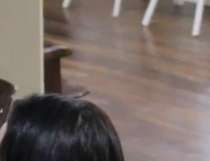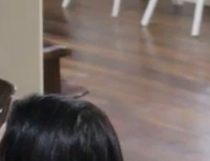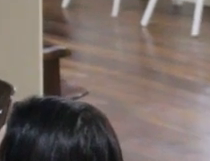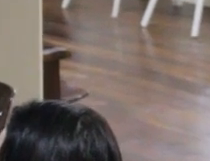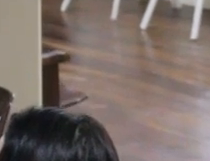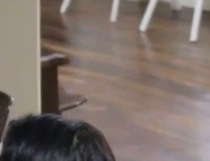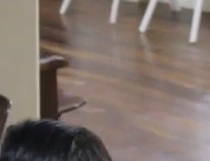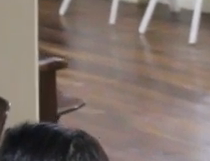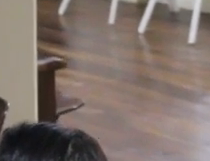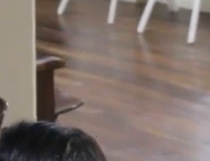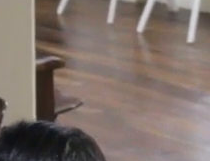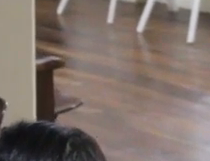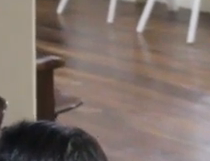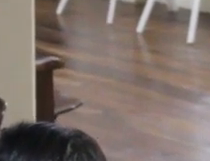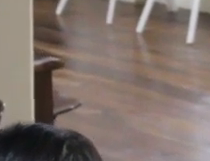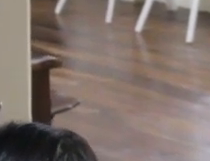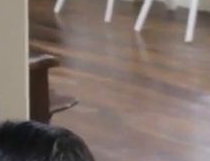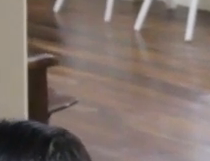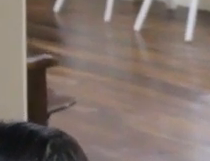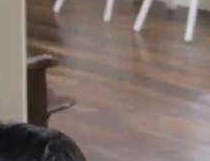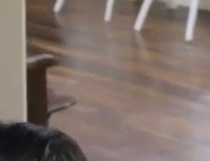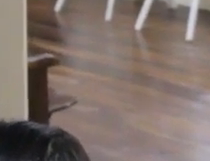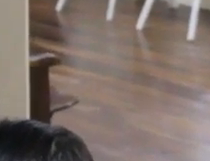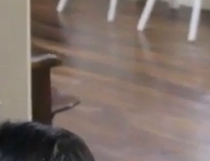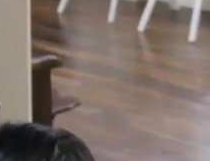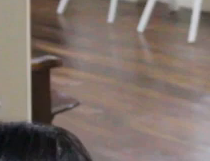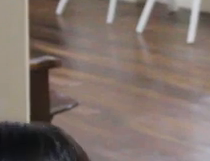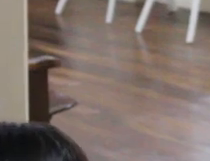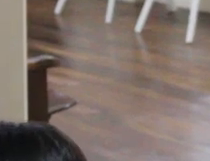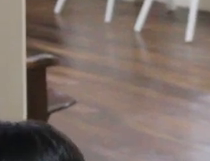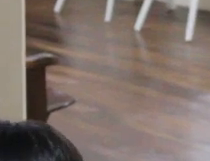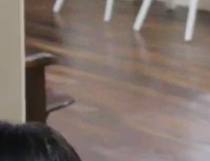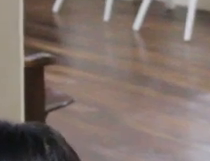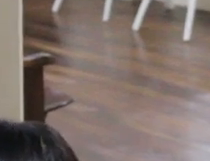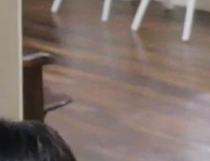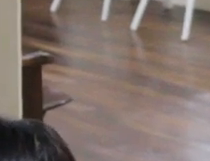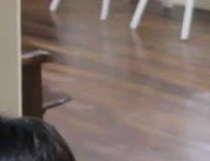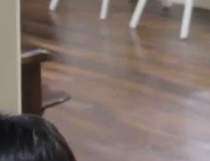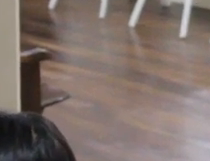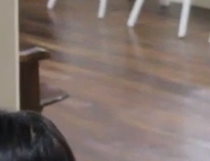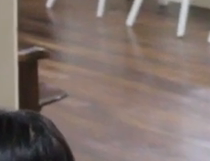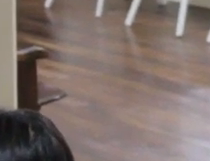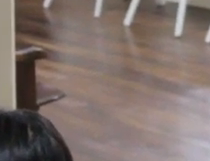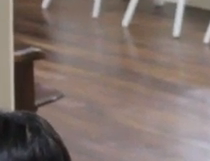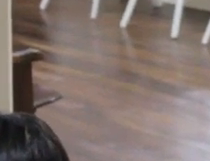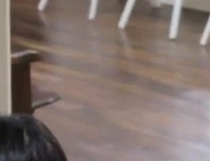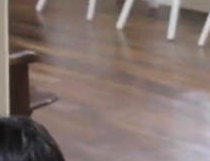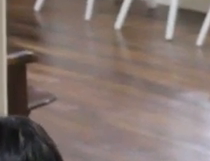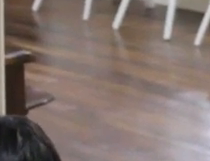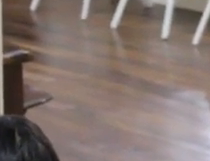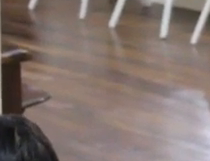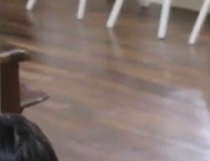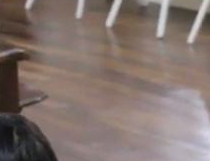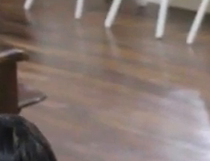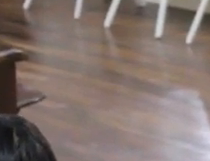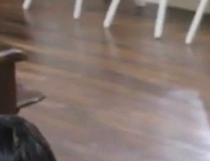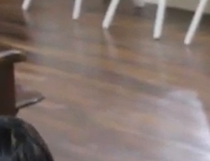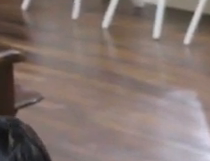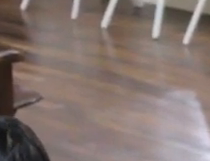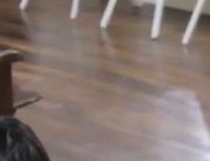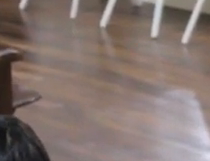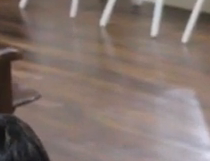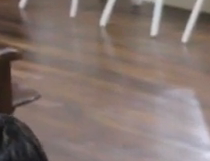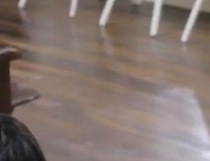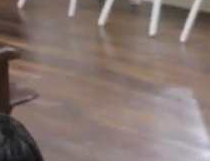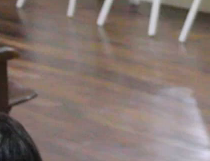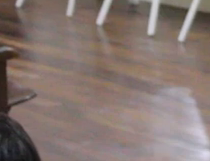Paranaguá. E daí, Paranaguá é uma cidade que tem muita história, berço do Paraná, berço da civilização paranaense,